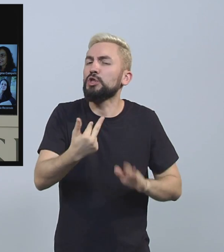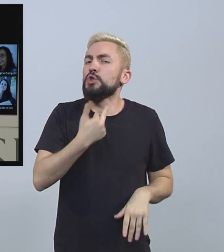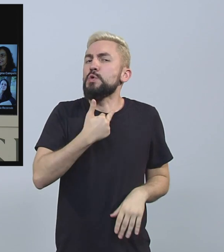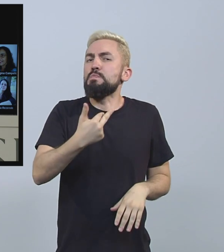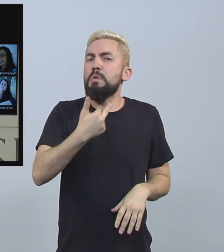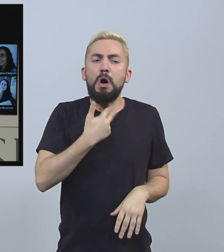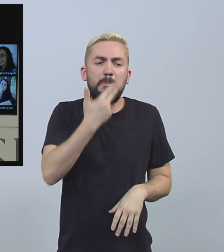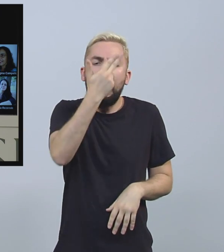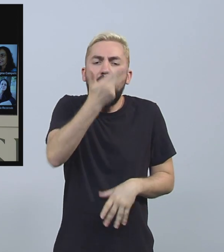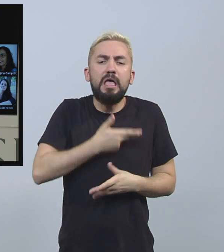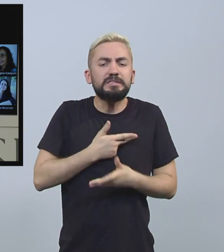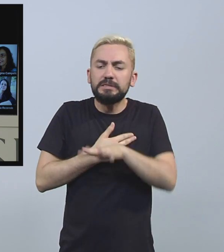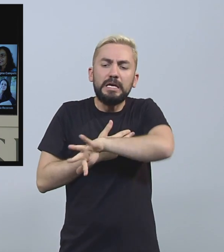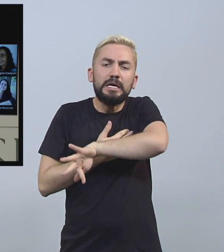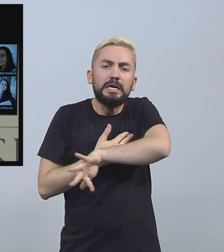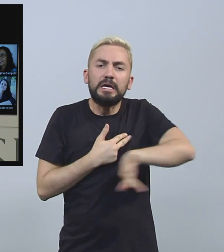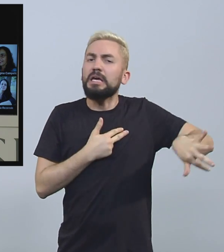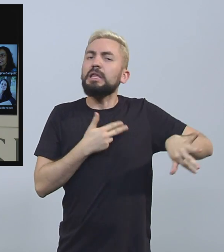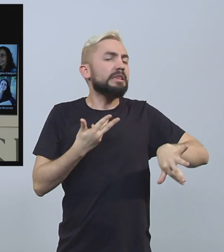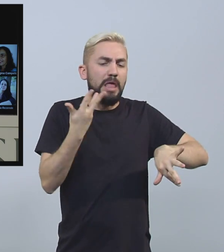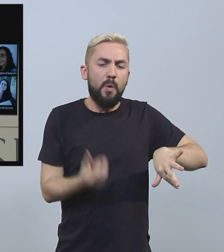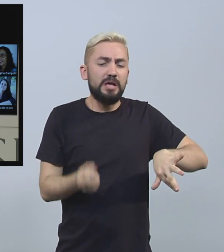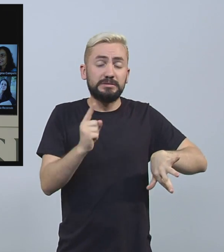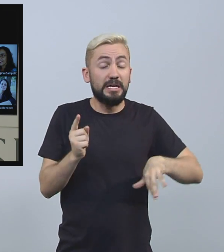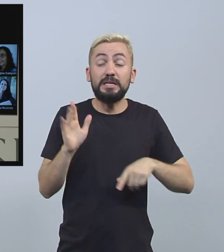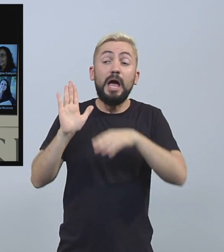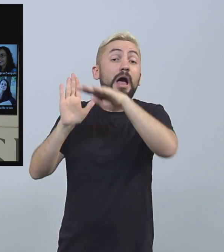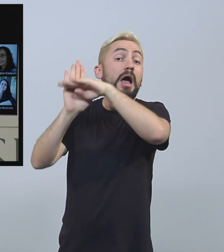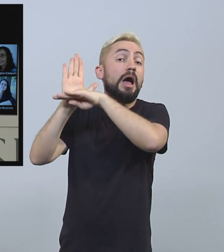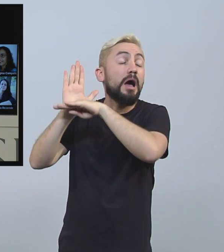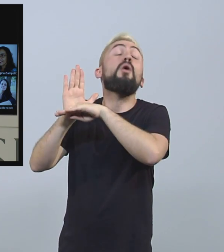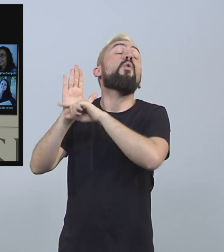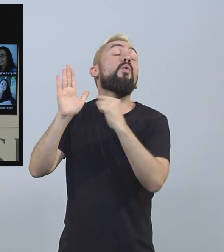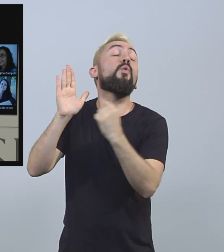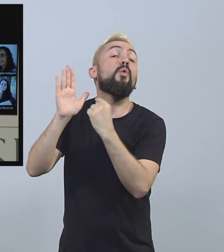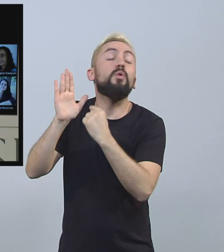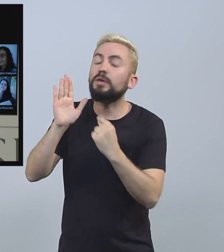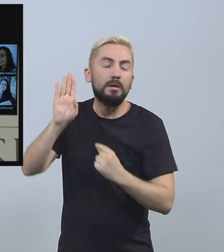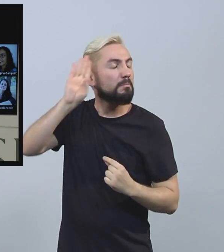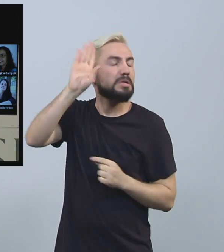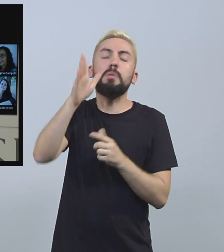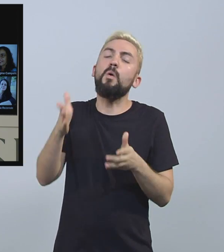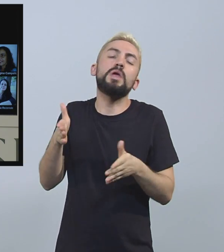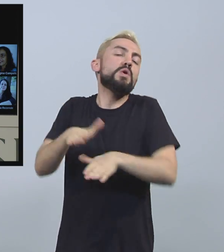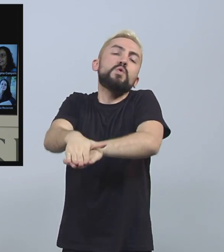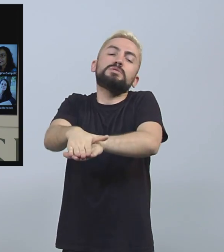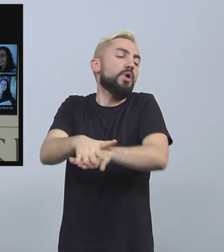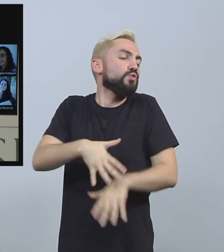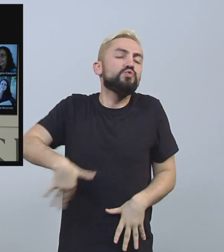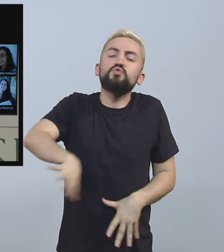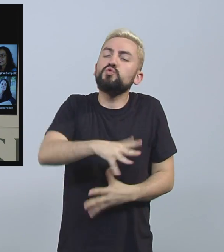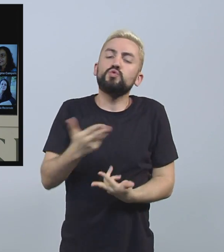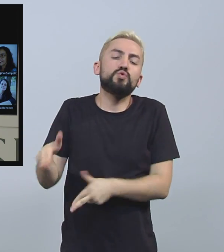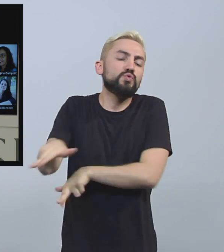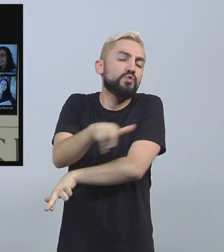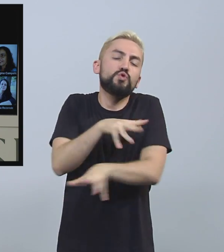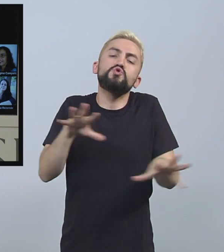contramão da política nacional de educação, que, como eu disse anteriormente, primava e prima pela